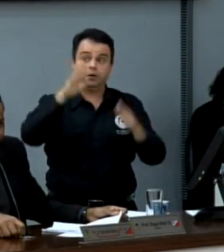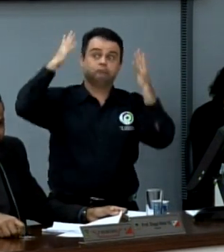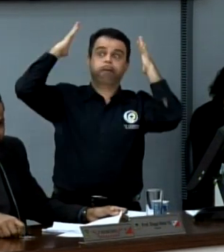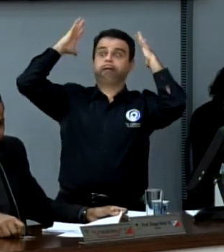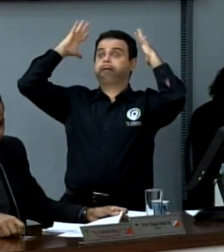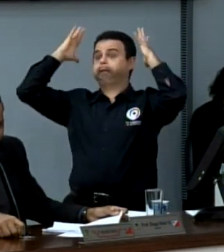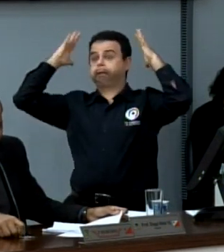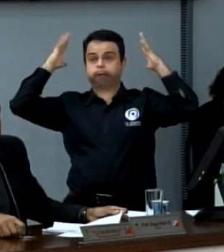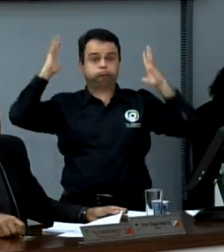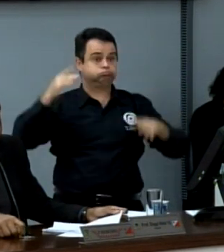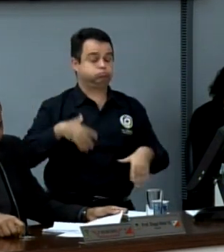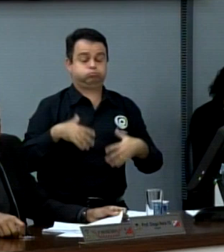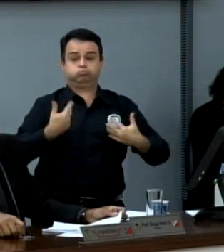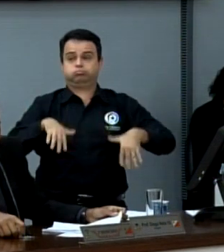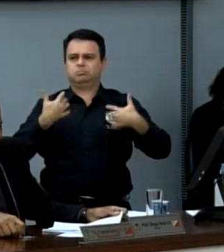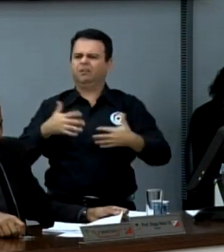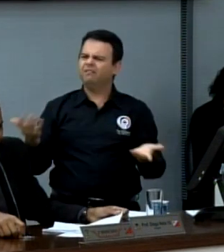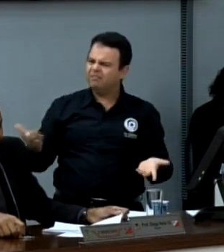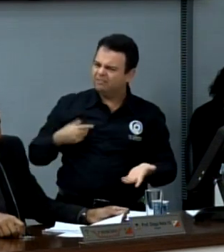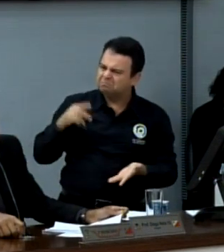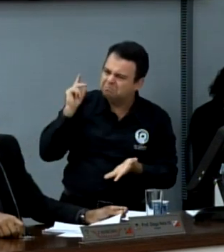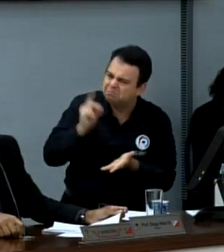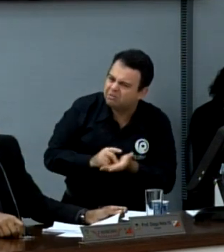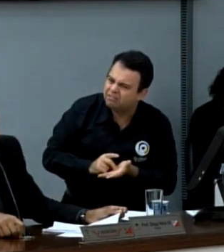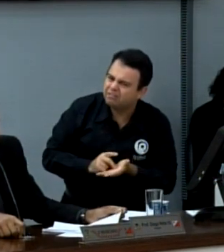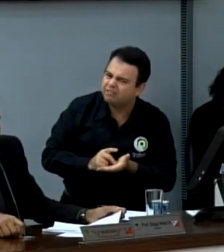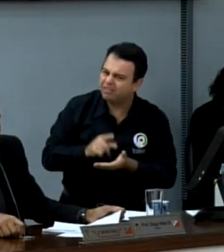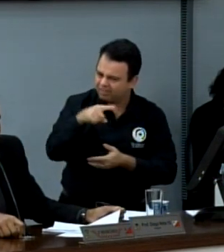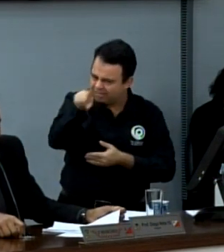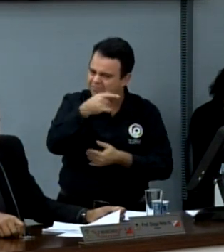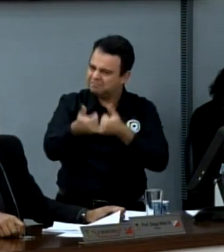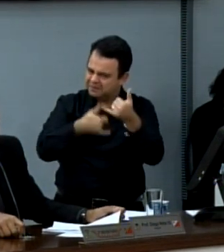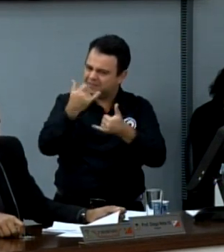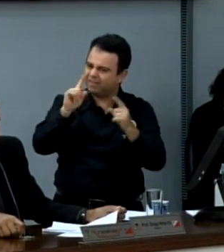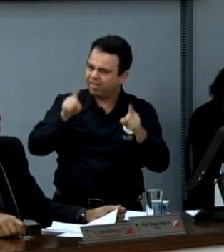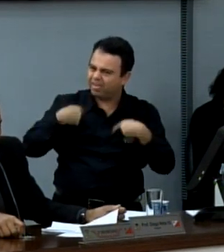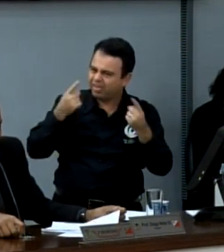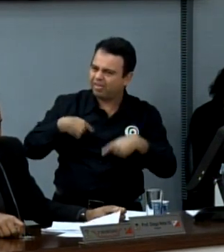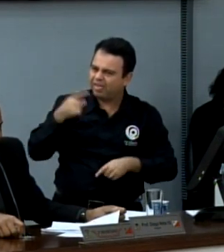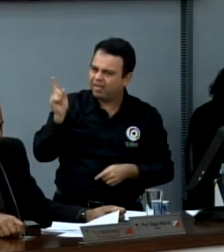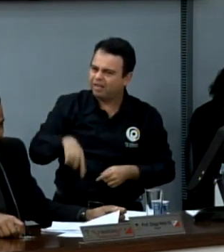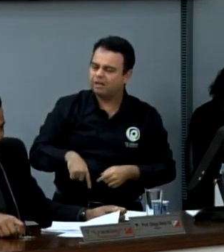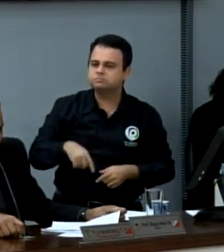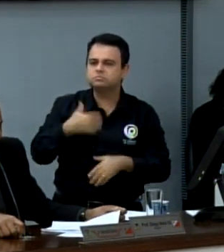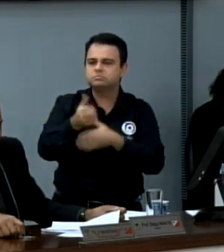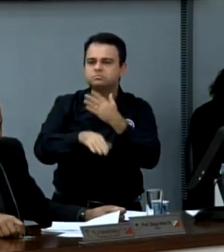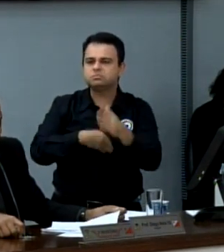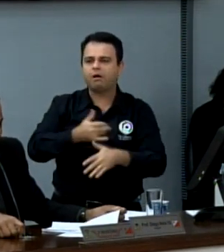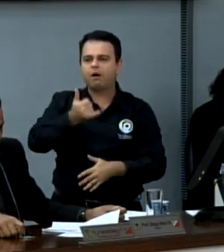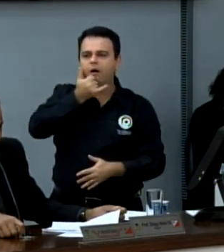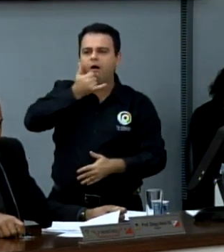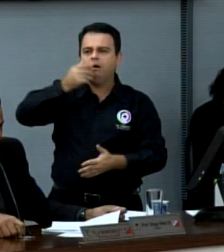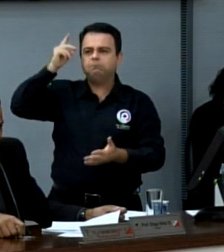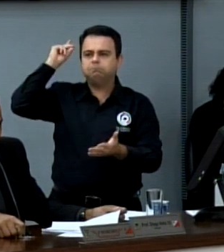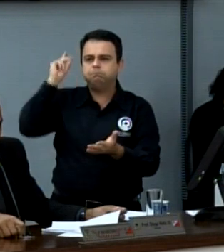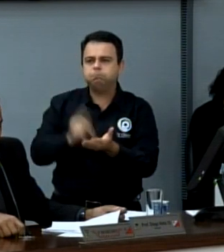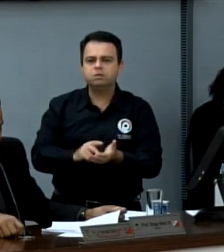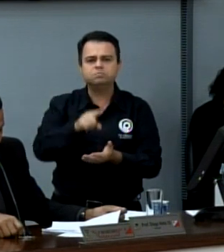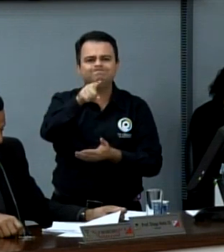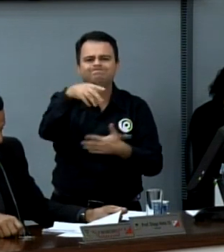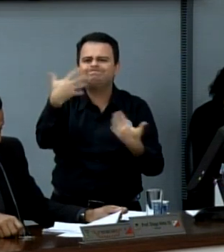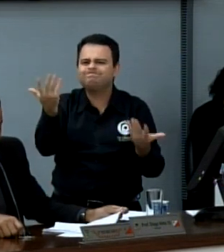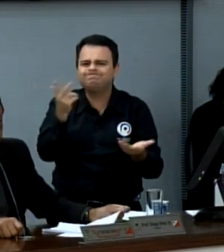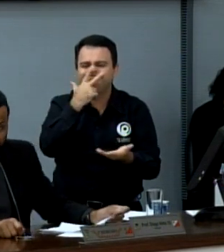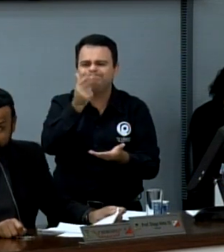aí eu falei não não pode ser isso é brincadeira né E realmente é uma secretaria que as coisas não caminham